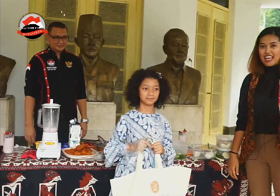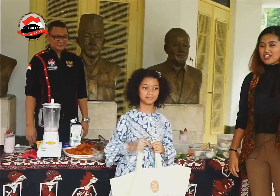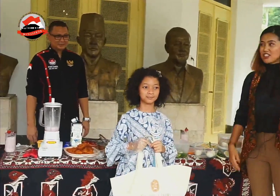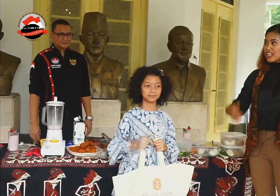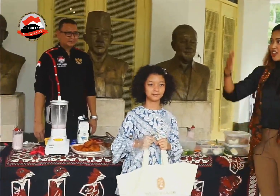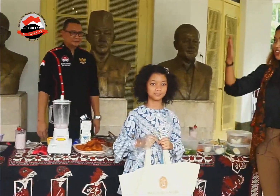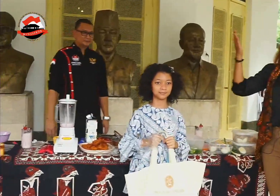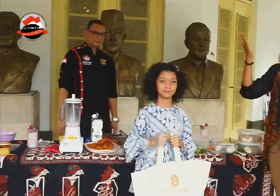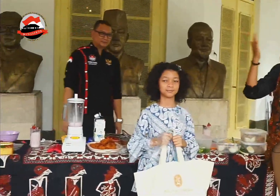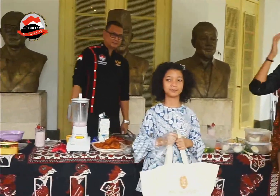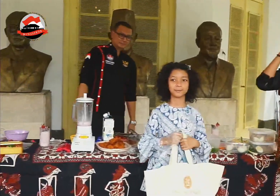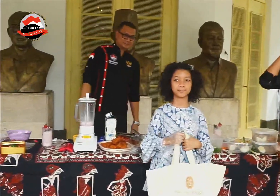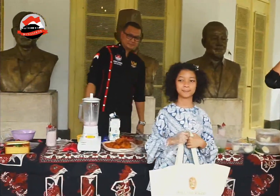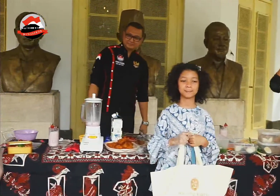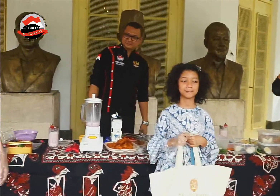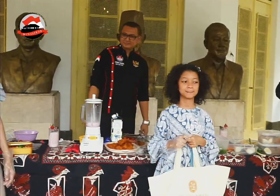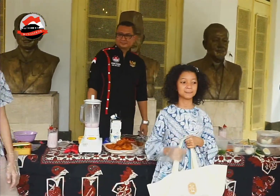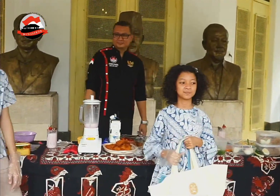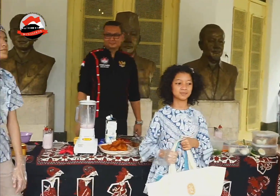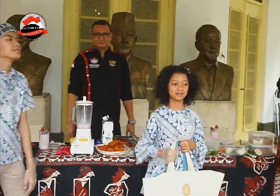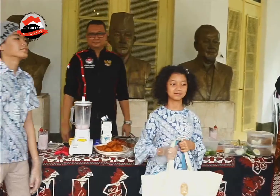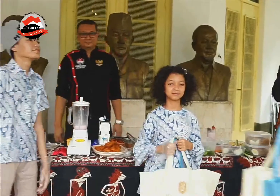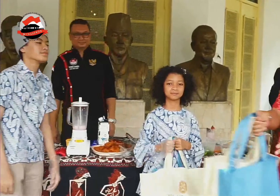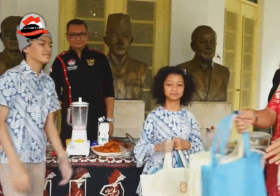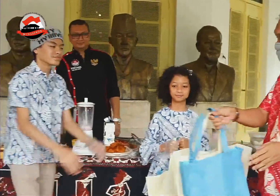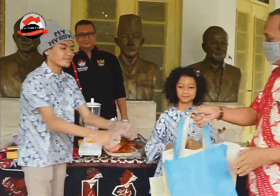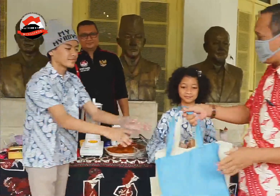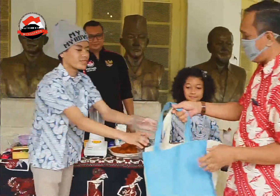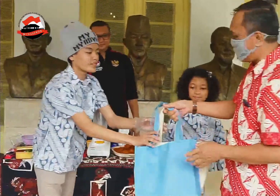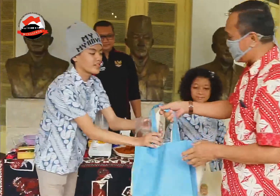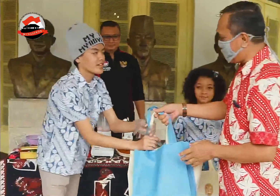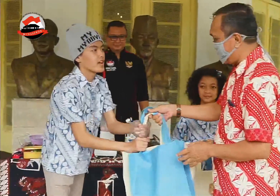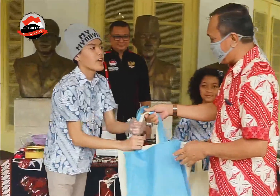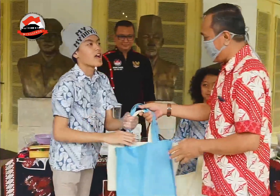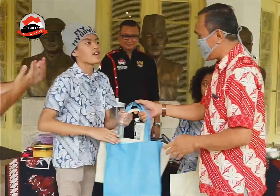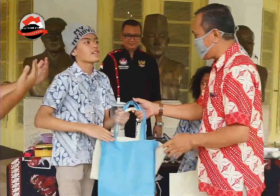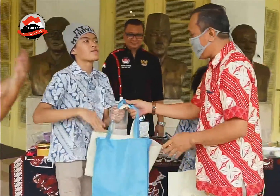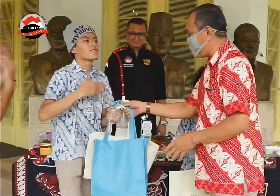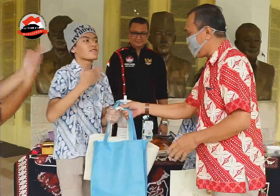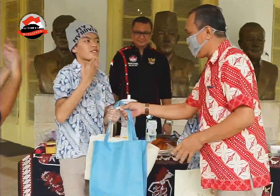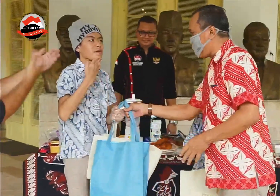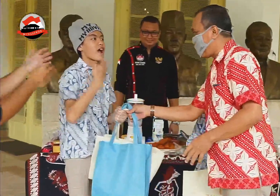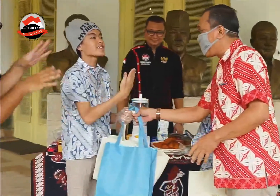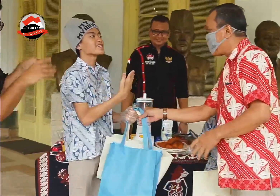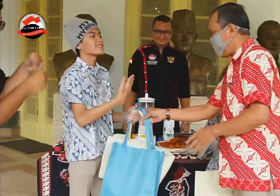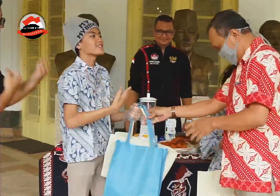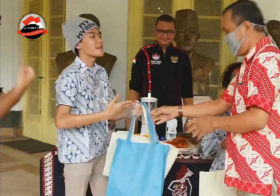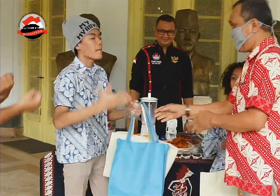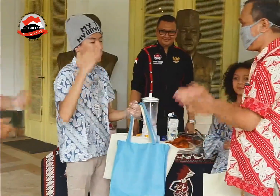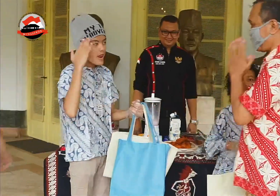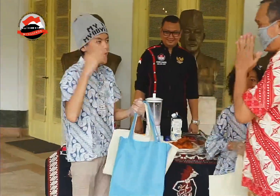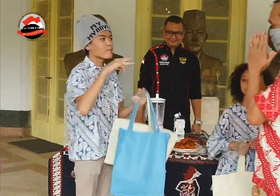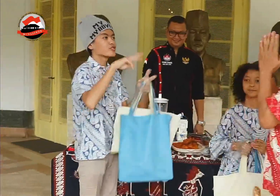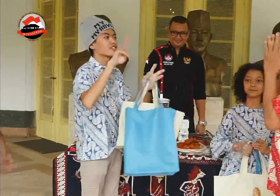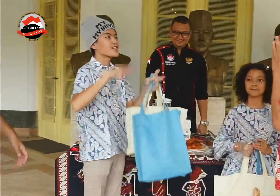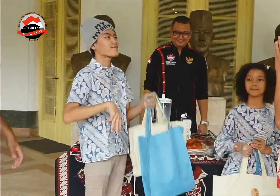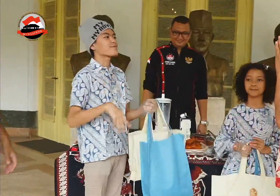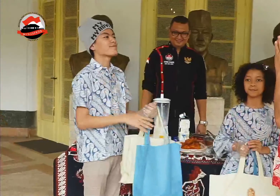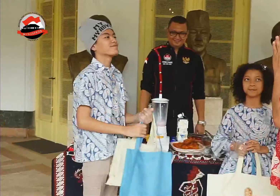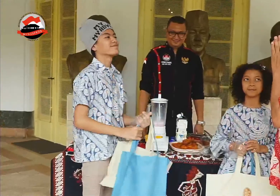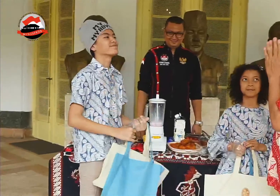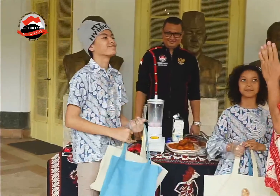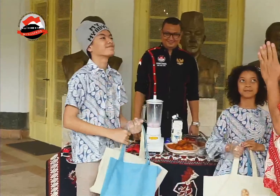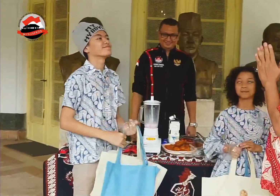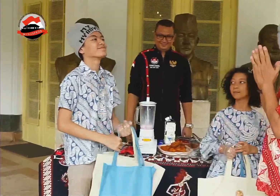Oke, terus selanjutnya buat Paul. Ya, Paul. Terima kasih ya partisipasinya. Terima kasih juga